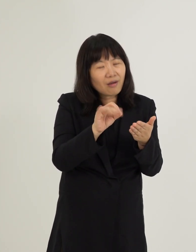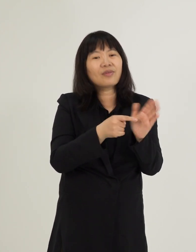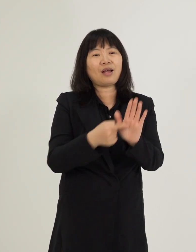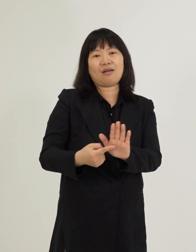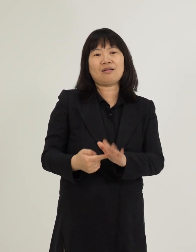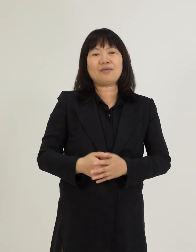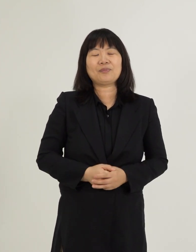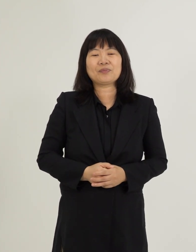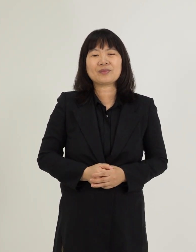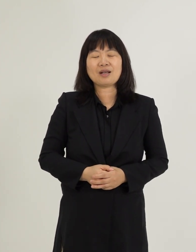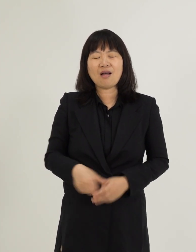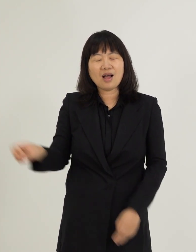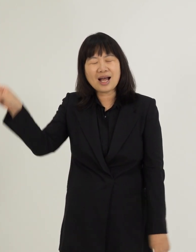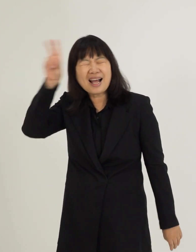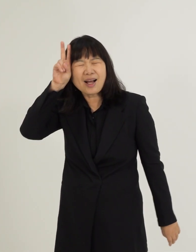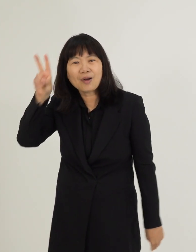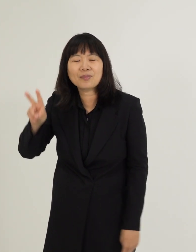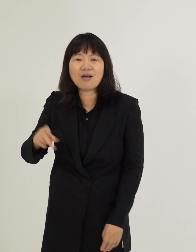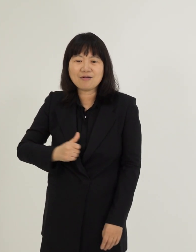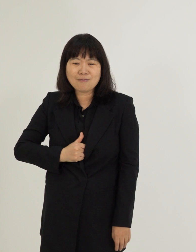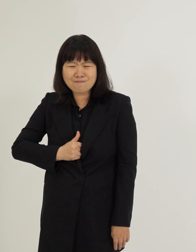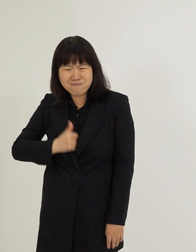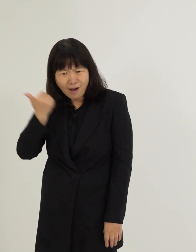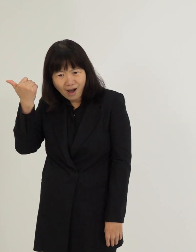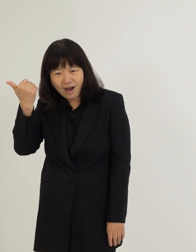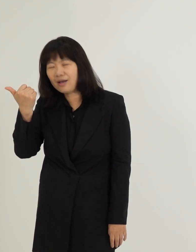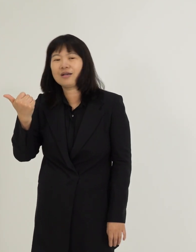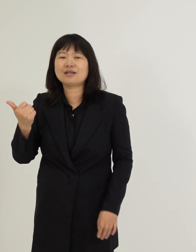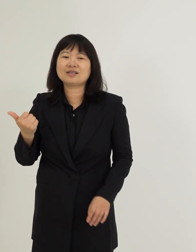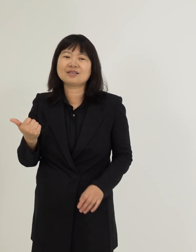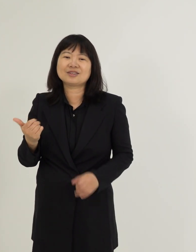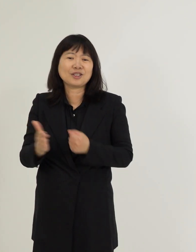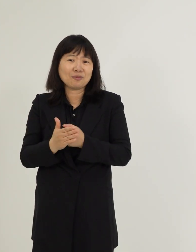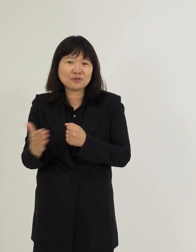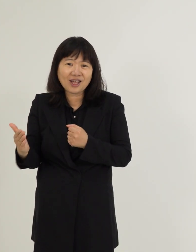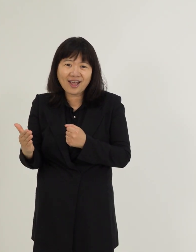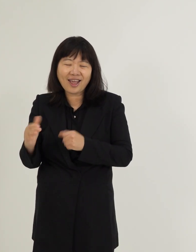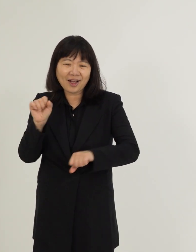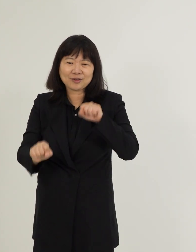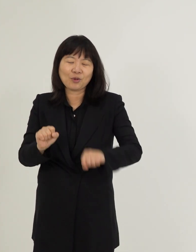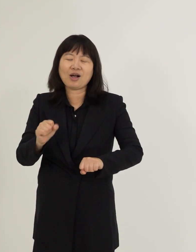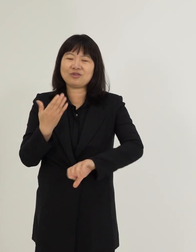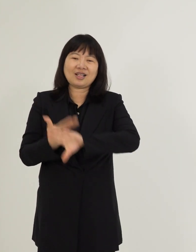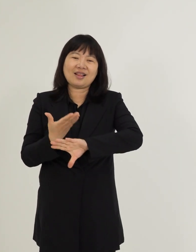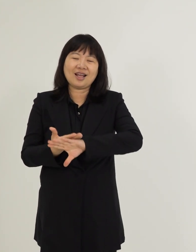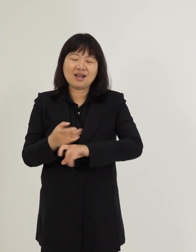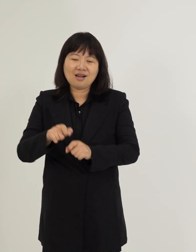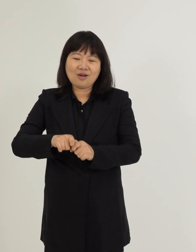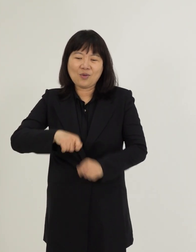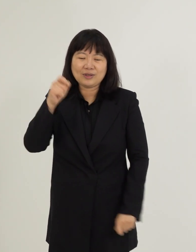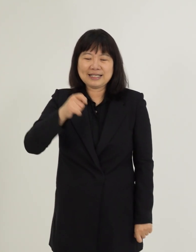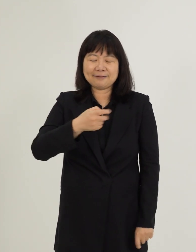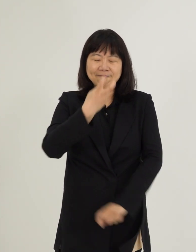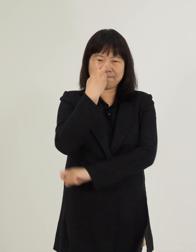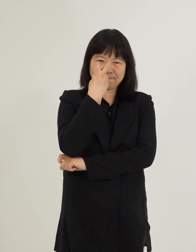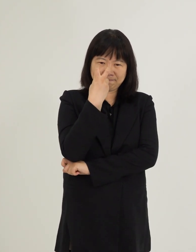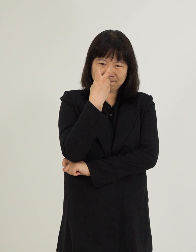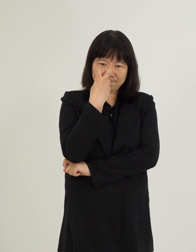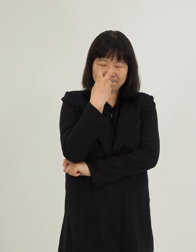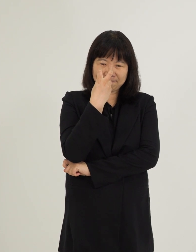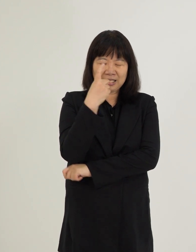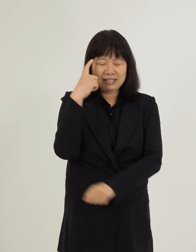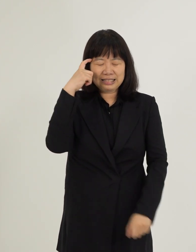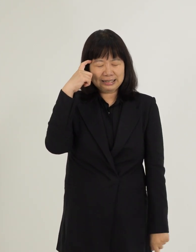어떤 갑작스러운 분노가 아니었다는 뜻입니다. 오랫동안 지켜보고